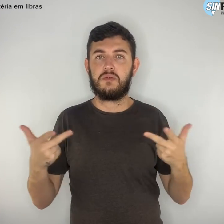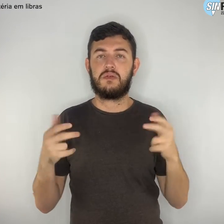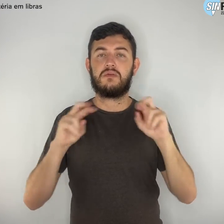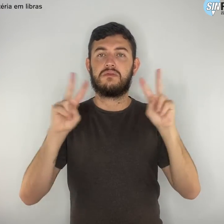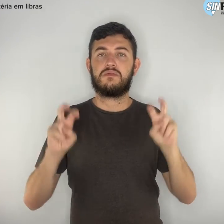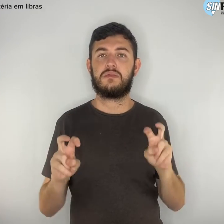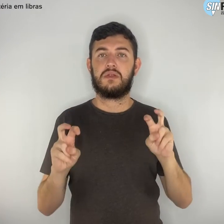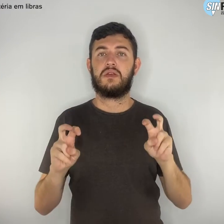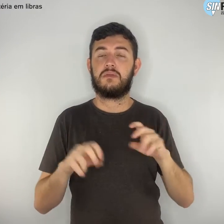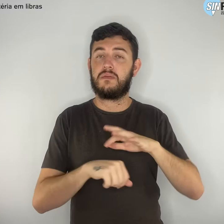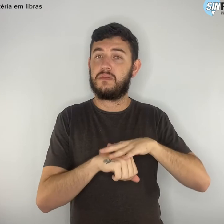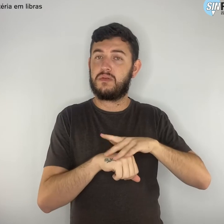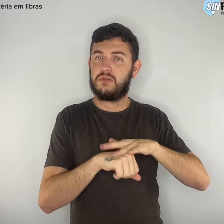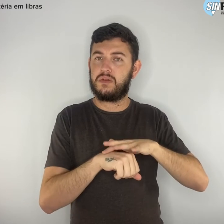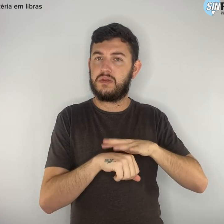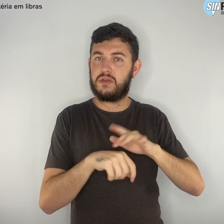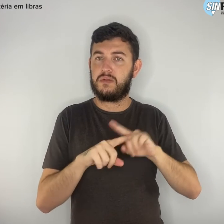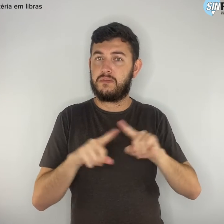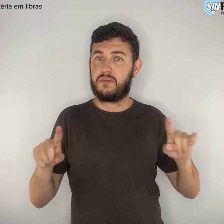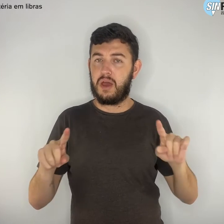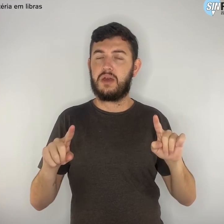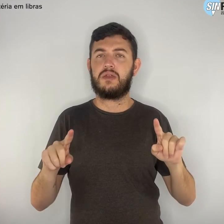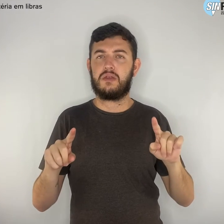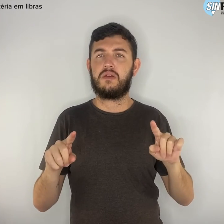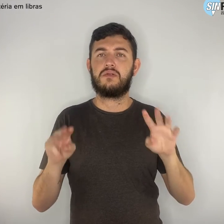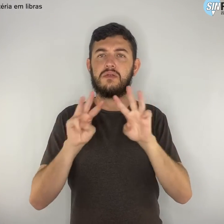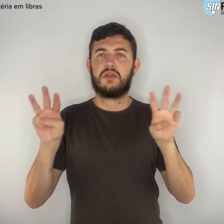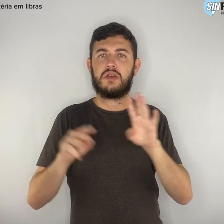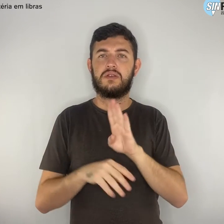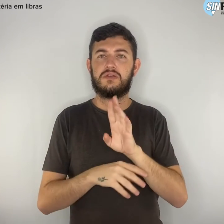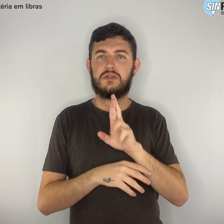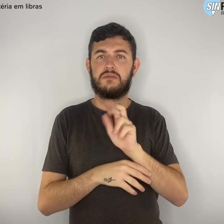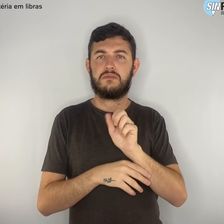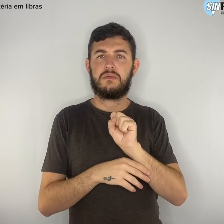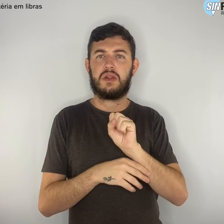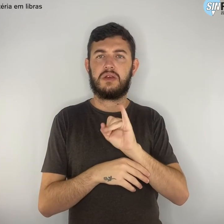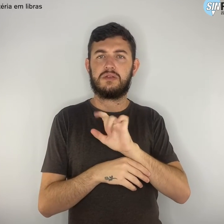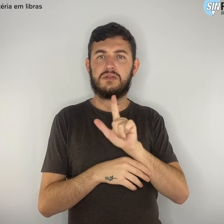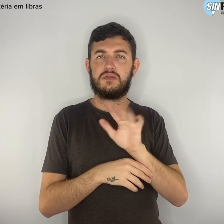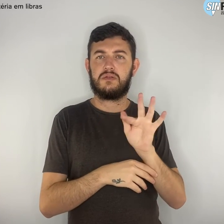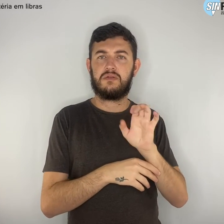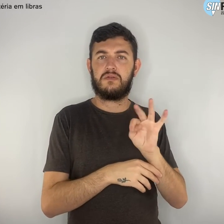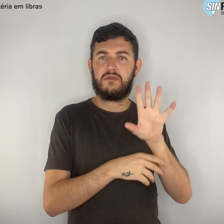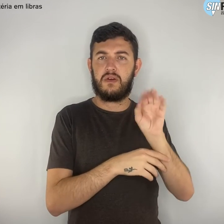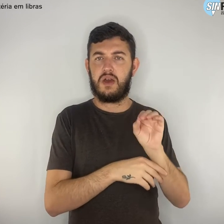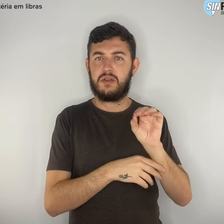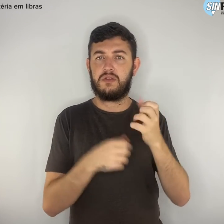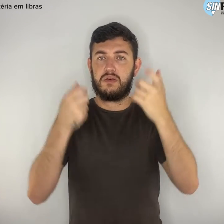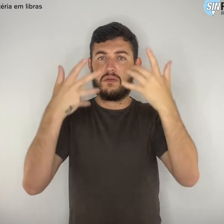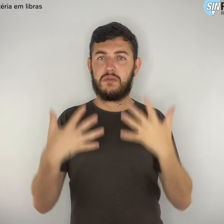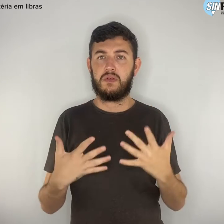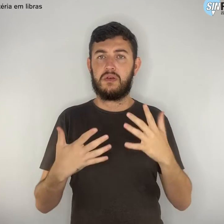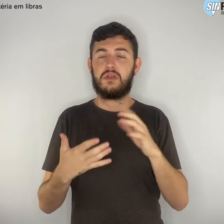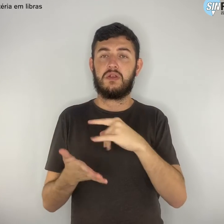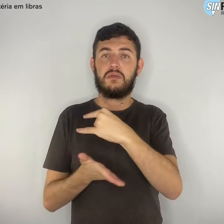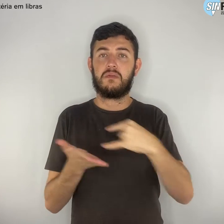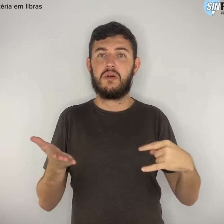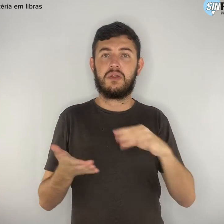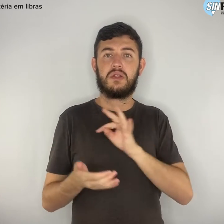de Fato, essa nota técnica foi revelada na época pelo deputado federal Ivan Valente,